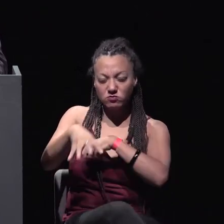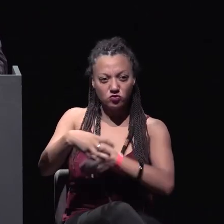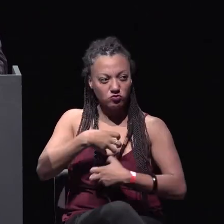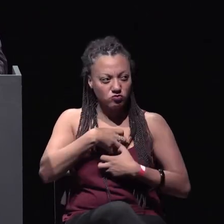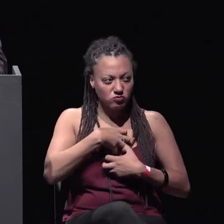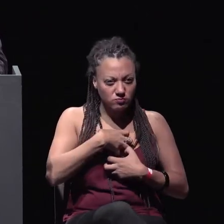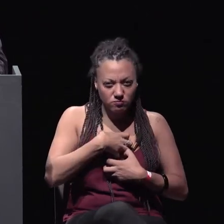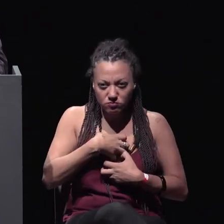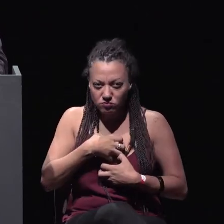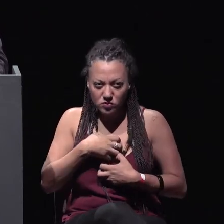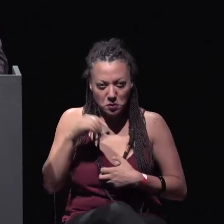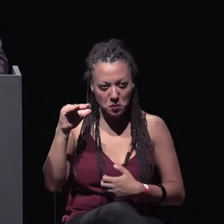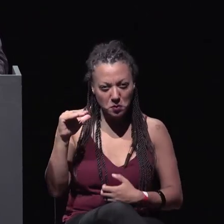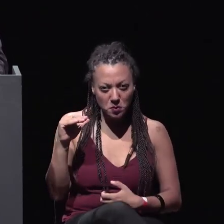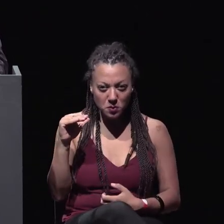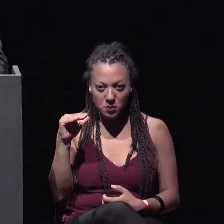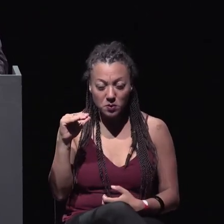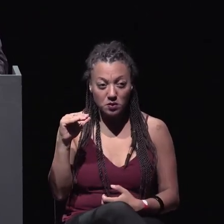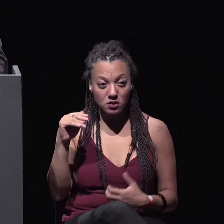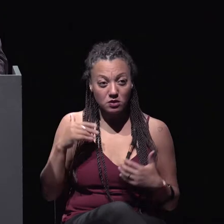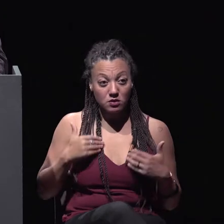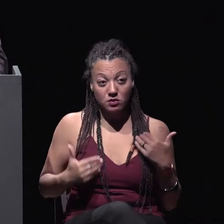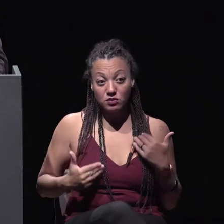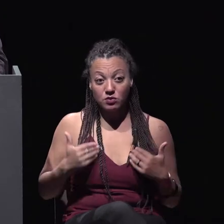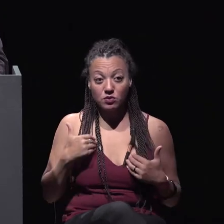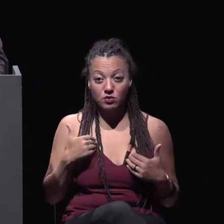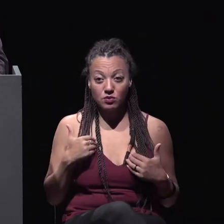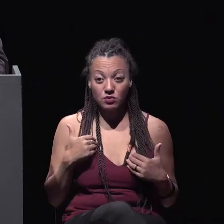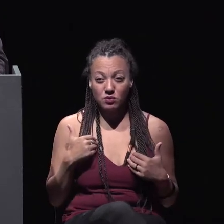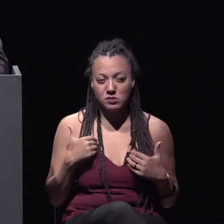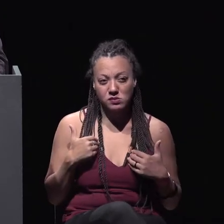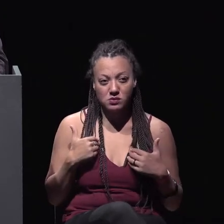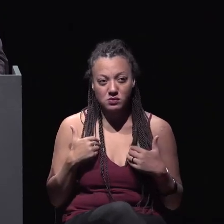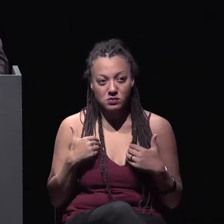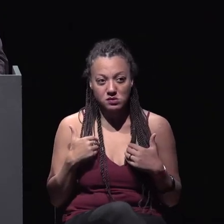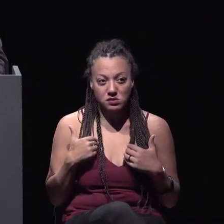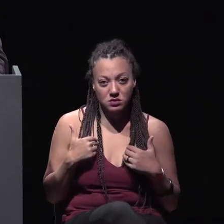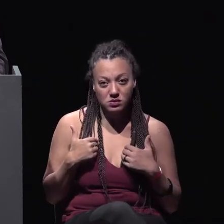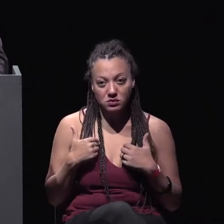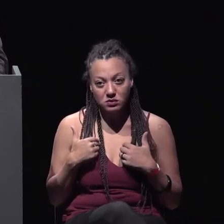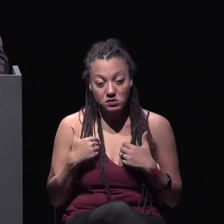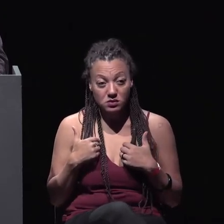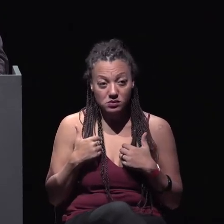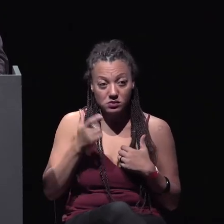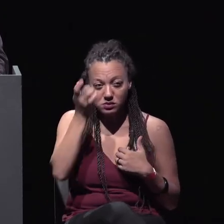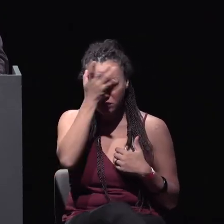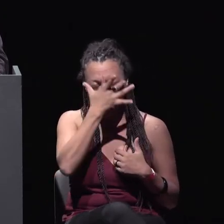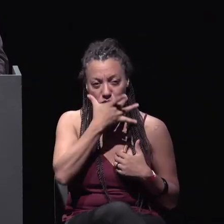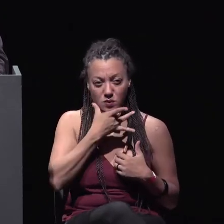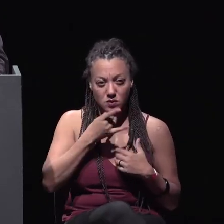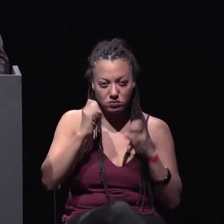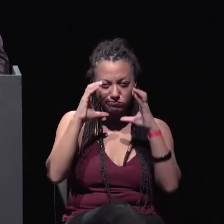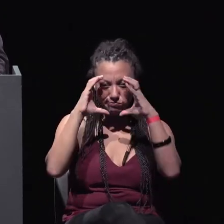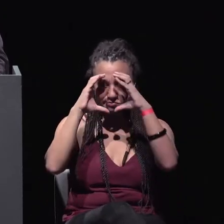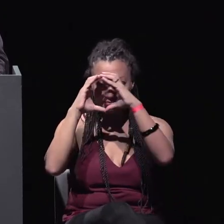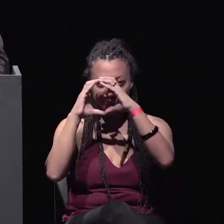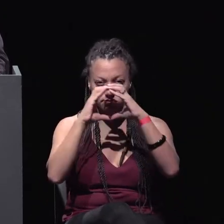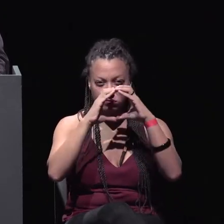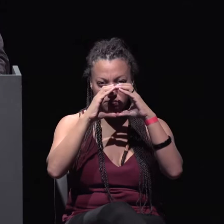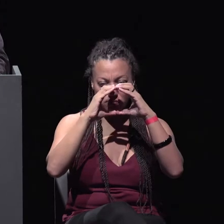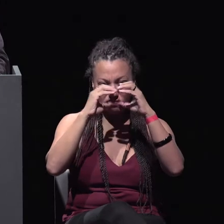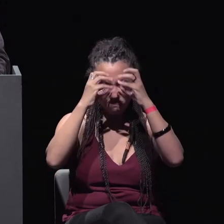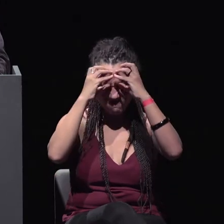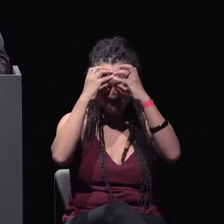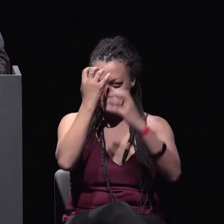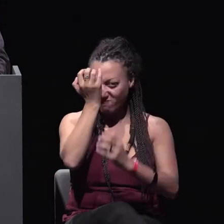agastado a estatura baixa e o corpo mau configurado o rosto a cabeça redonda atesta